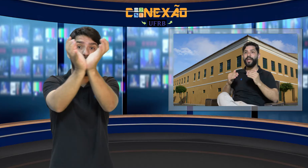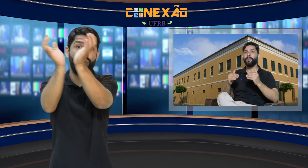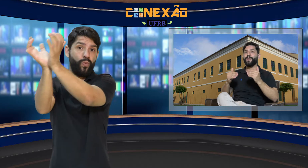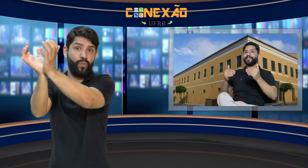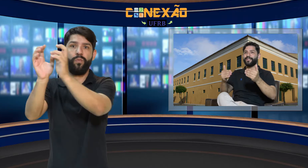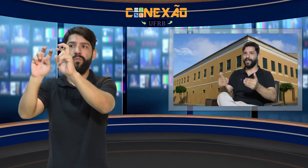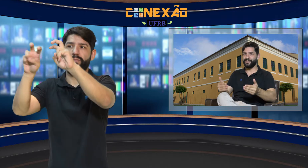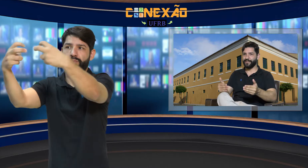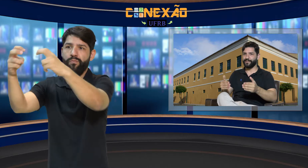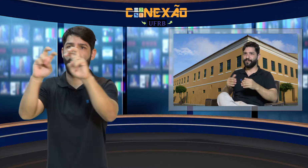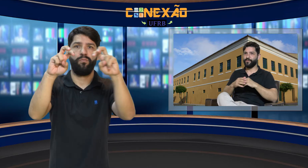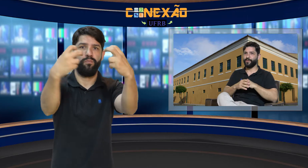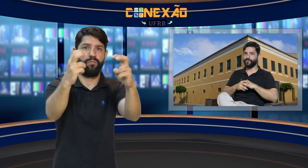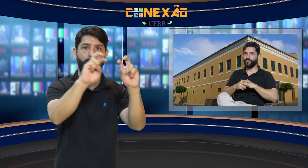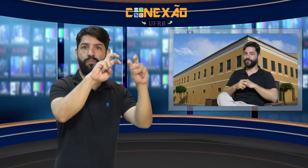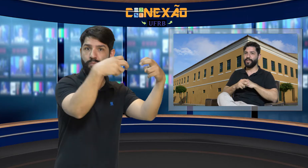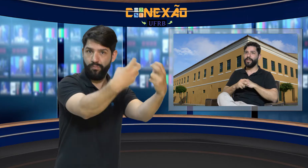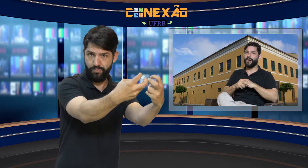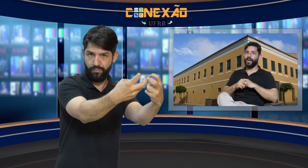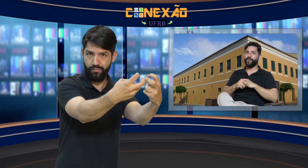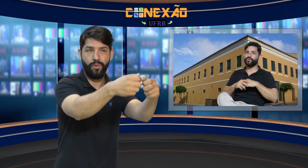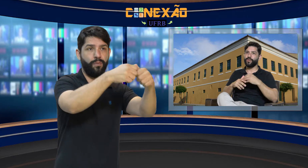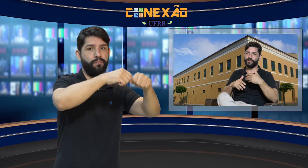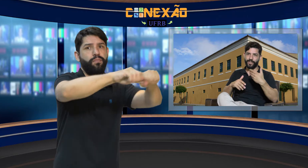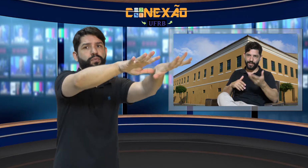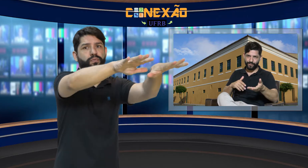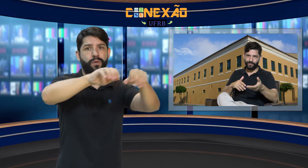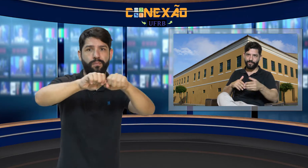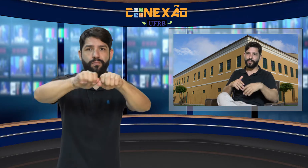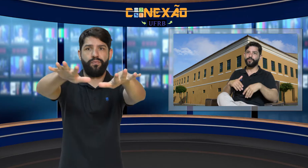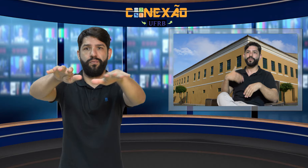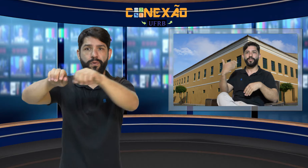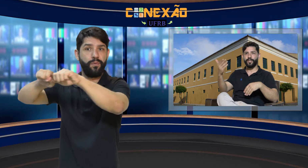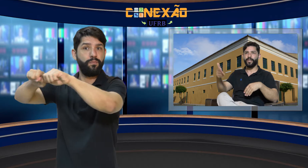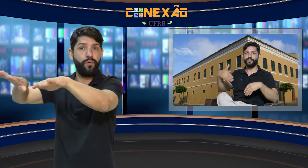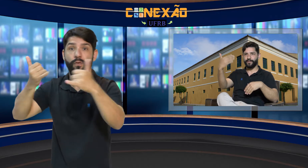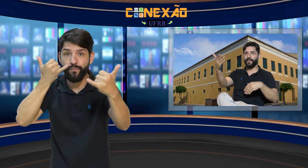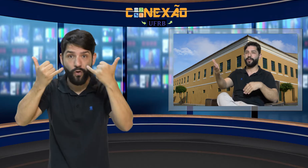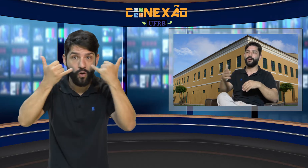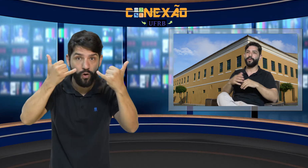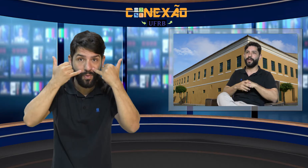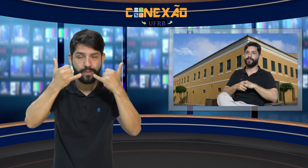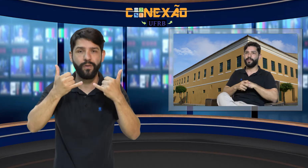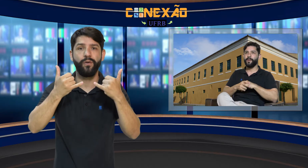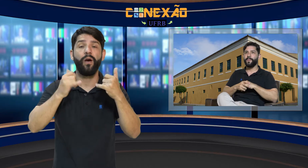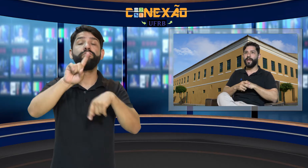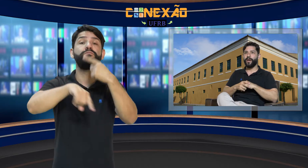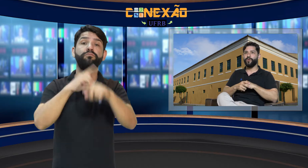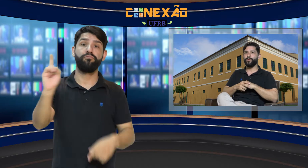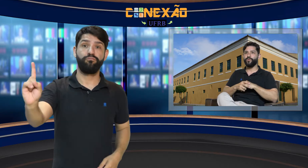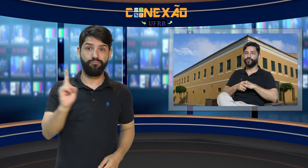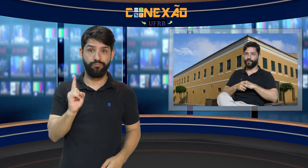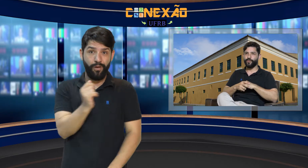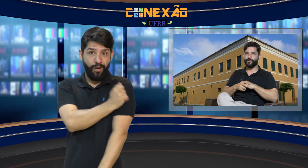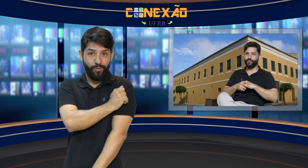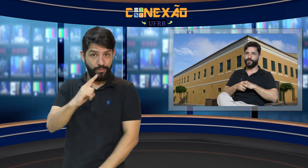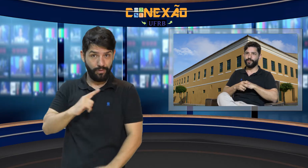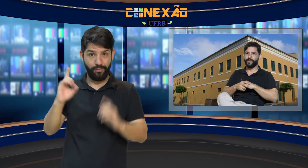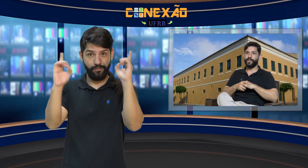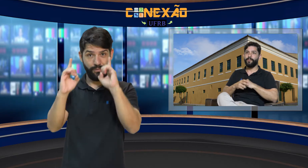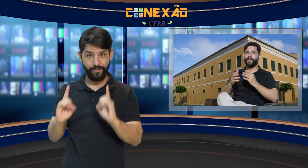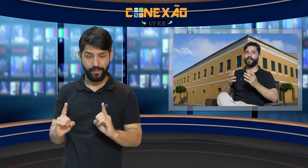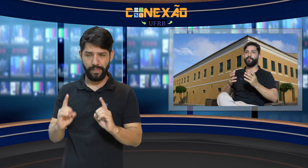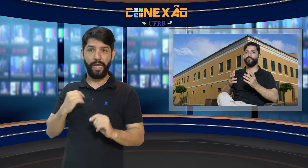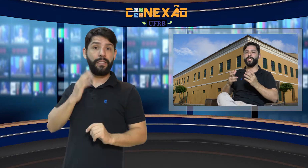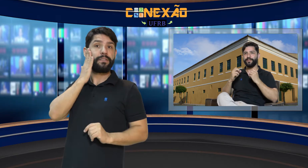técnico, repassasse essas informações aos colegiados devidos e que esses reencaminhassem aos